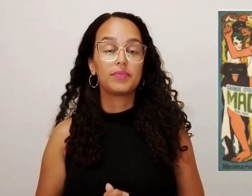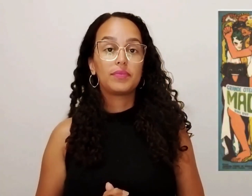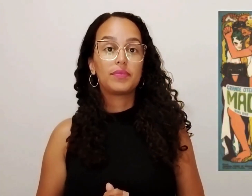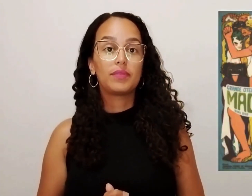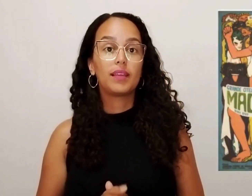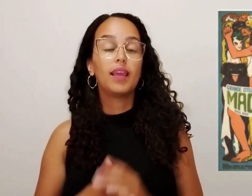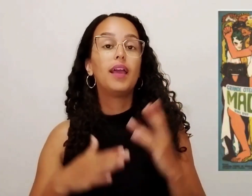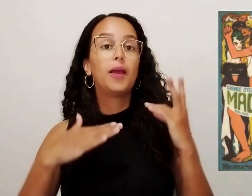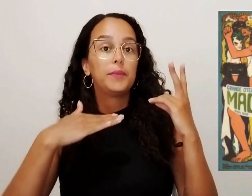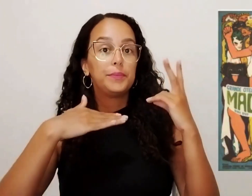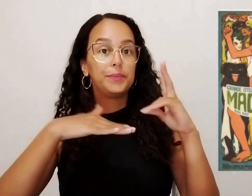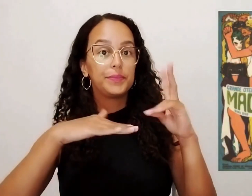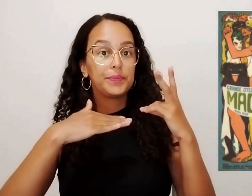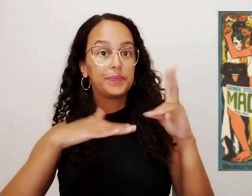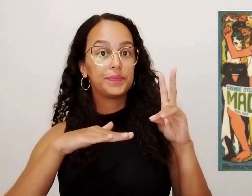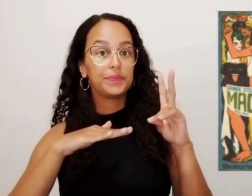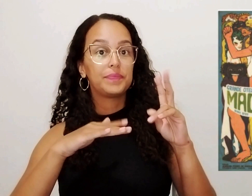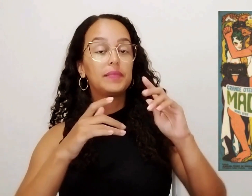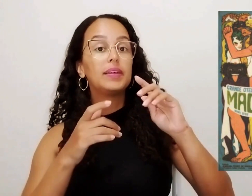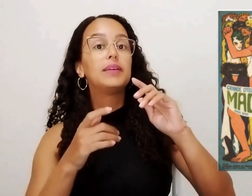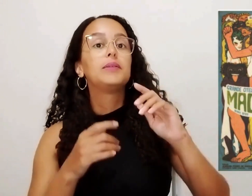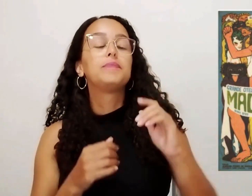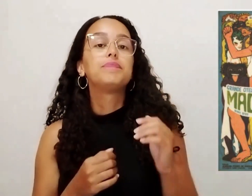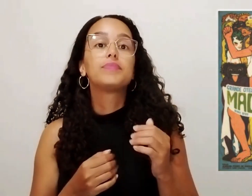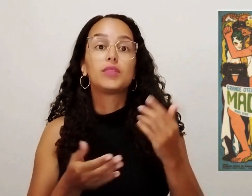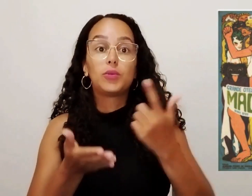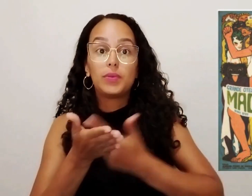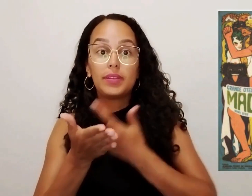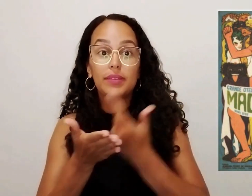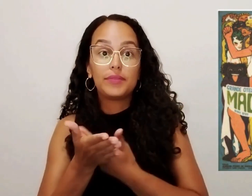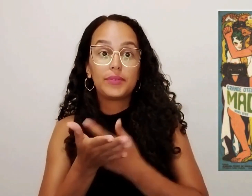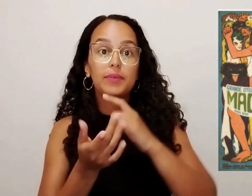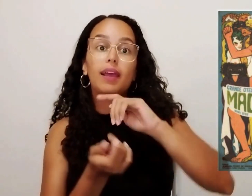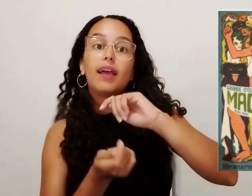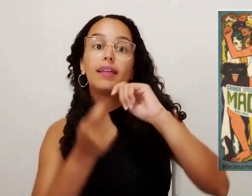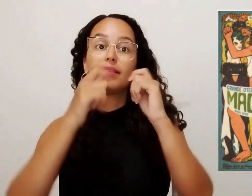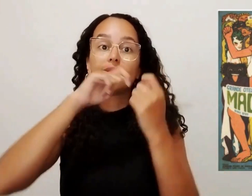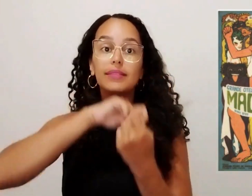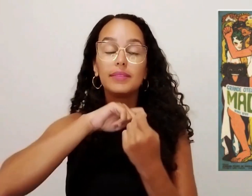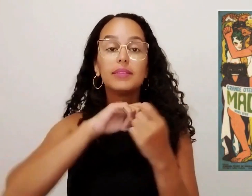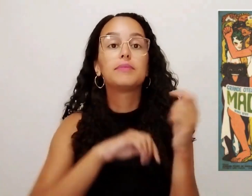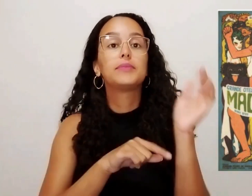1969 por Joaquim Pedro de Andrade.